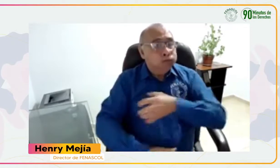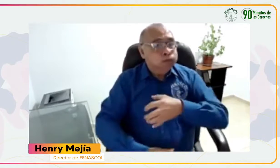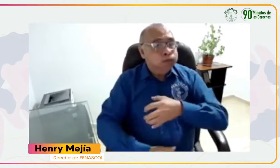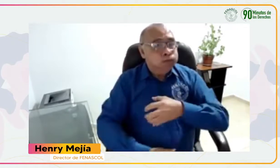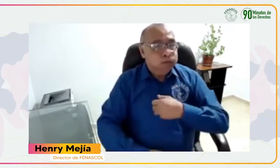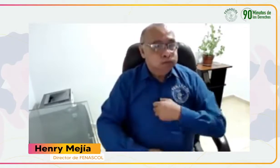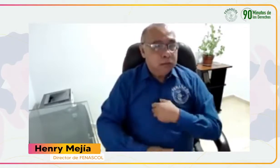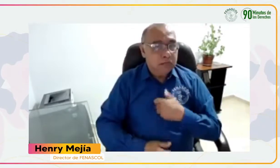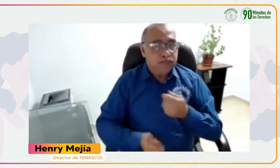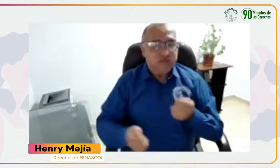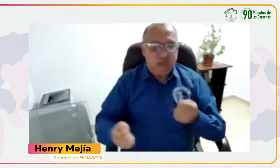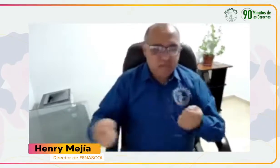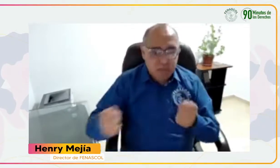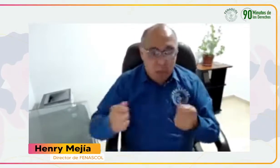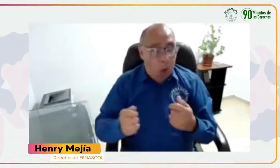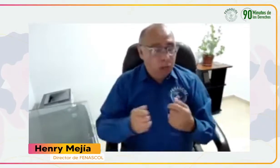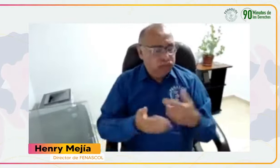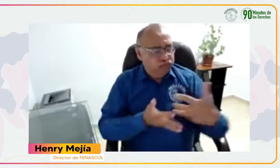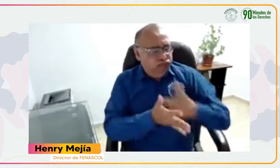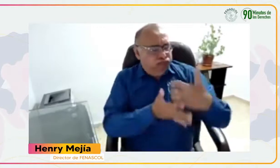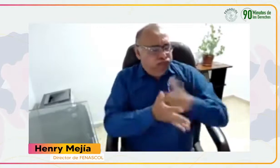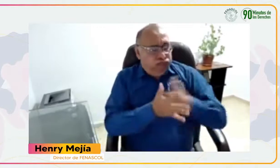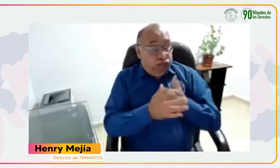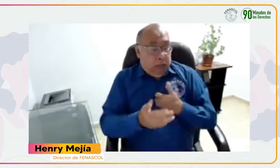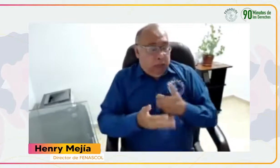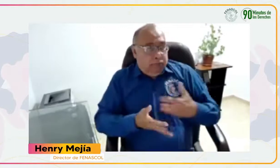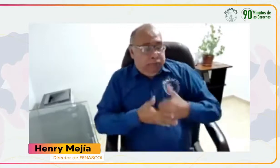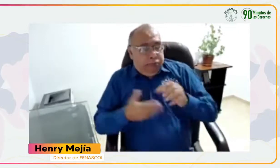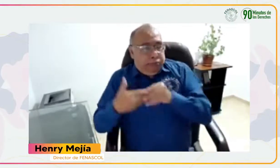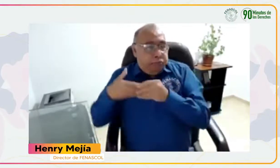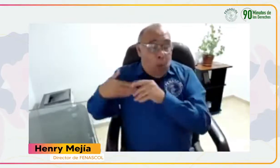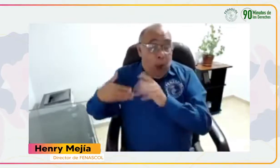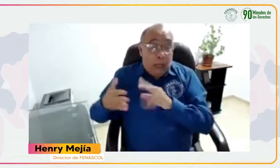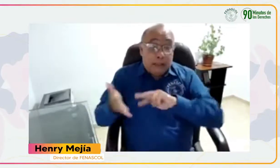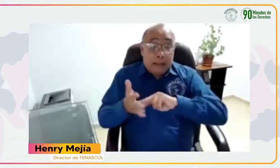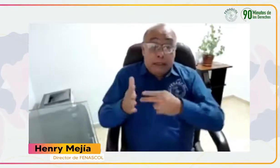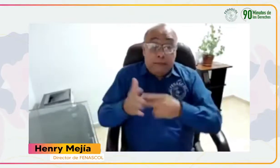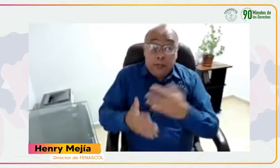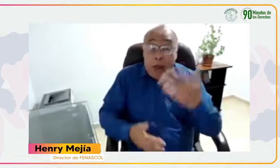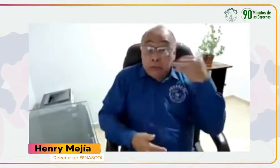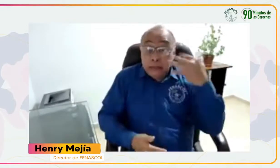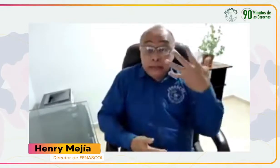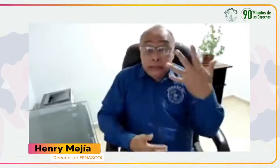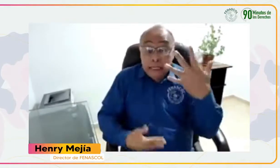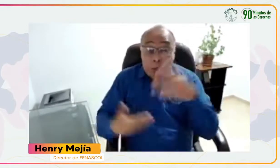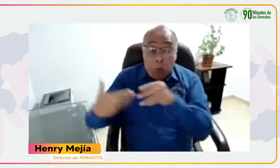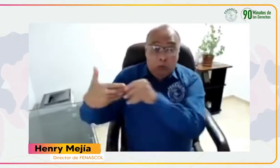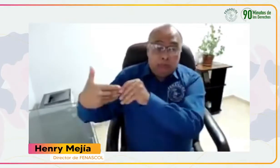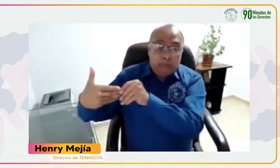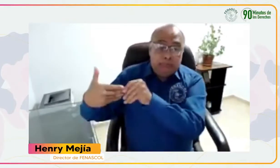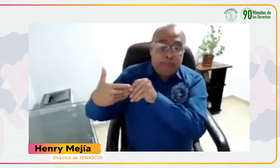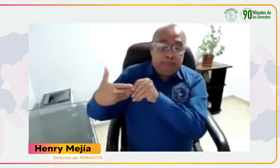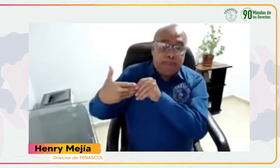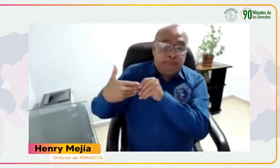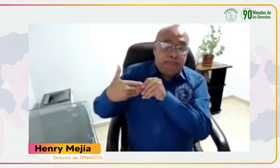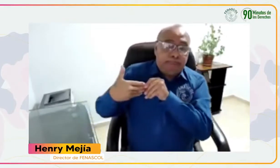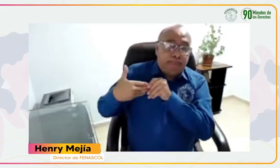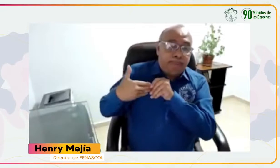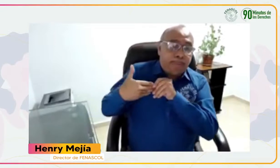esta junta, era la mayoría mujeres, y la verdad las recomendaciones que me hacían y la orientación fue por parte